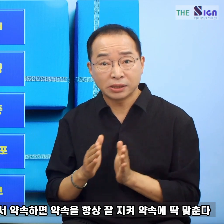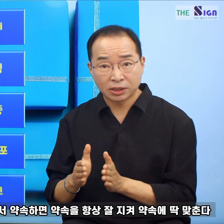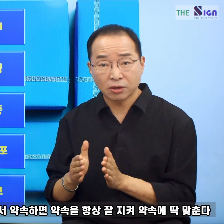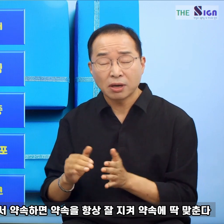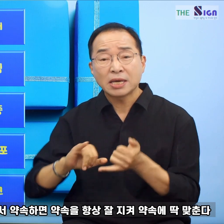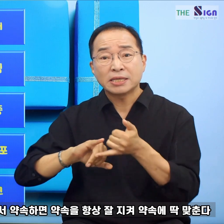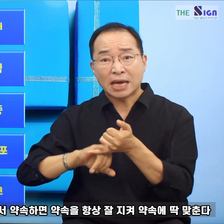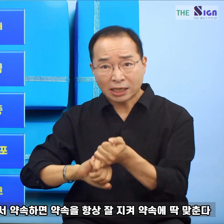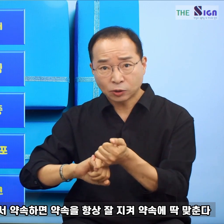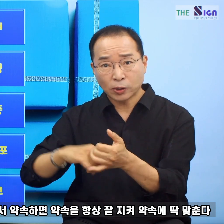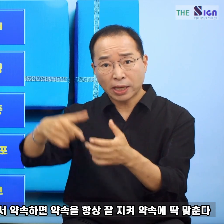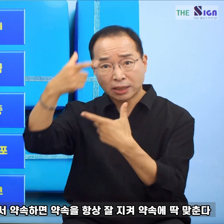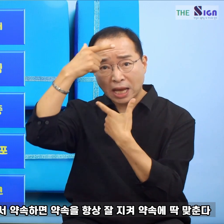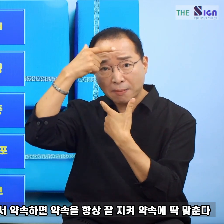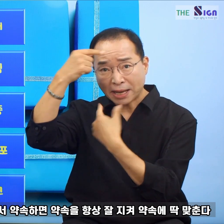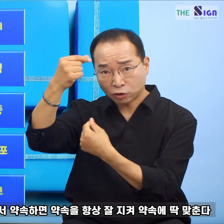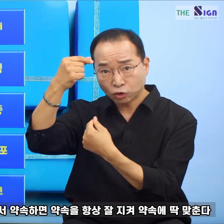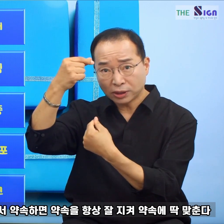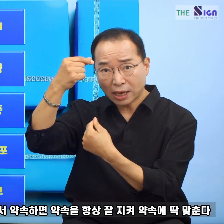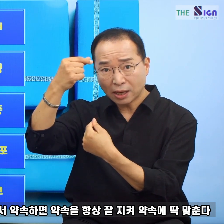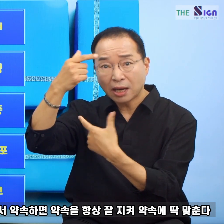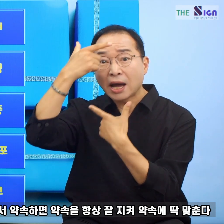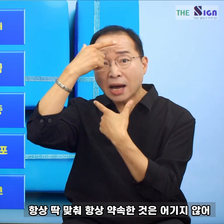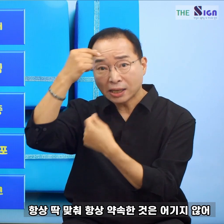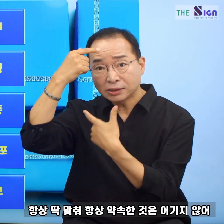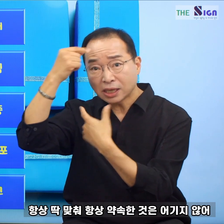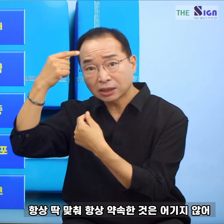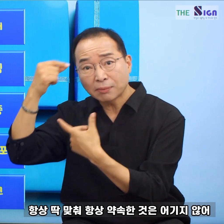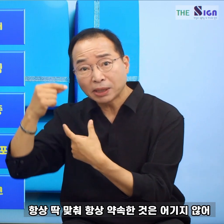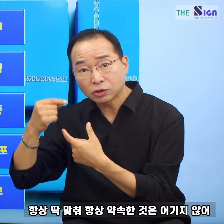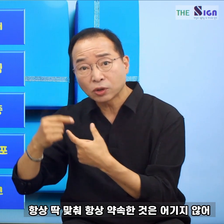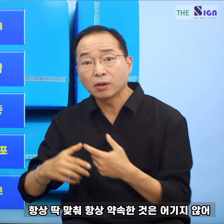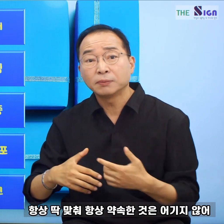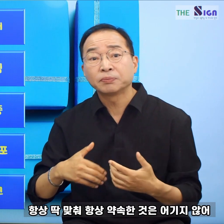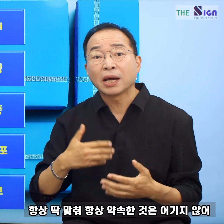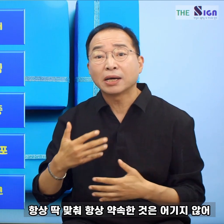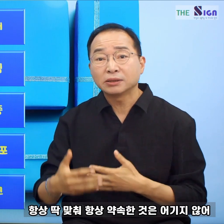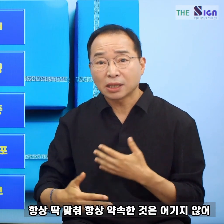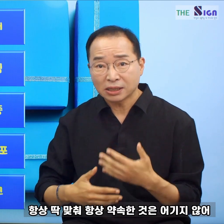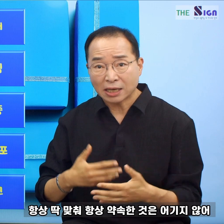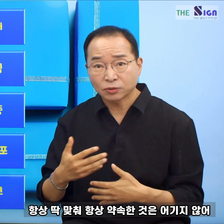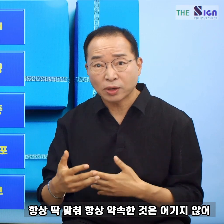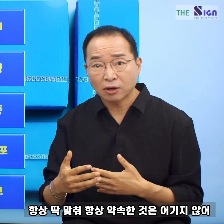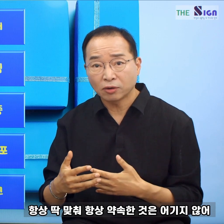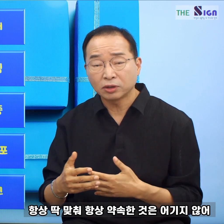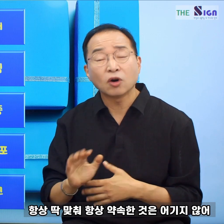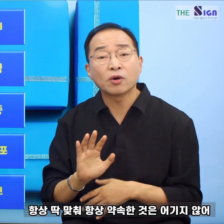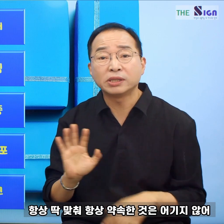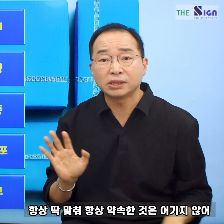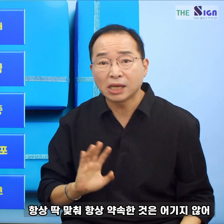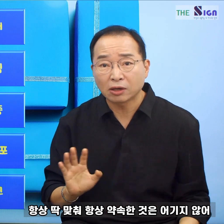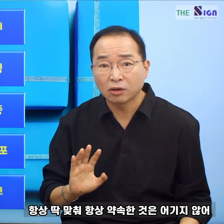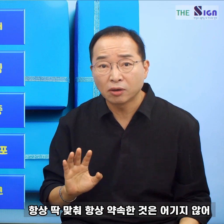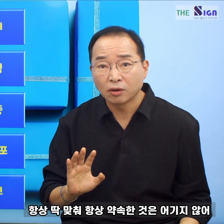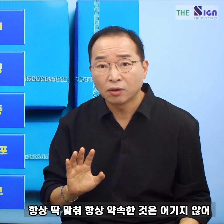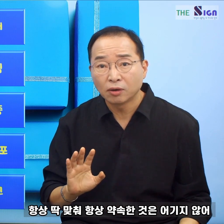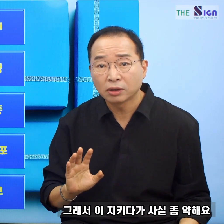지켜, 약속에 딱 맞춘다, 항상 딱 맞춰, 항상 약속한 거는 어기질 않아.